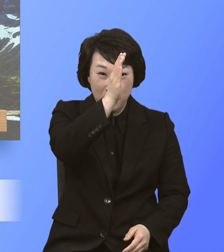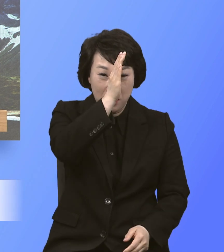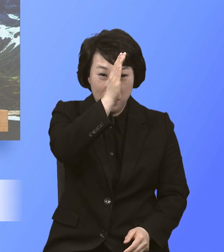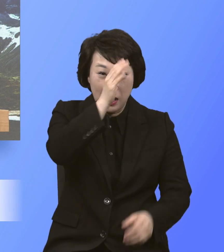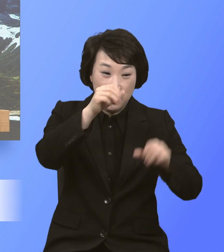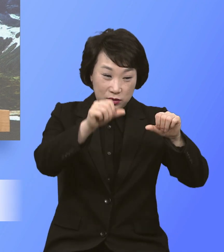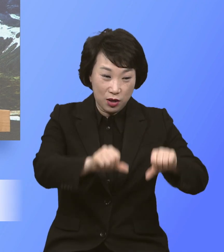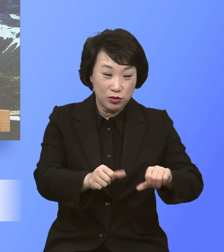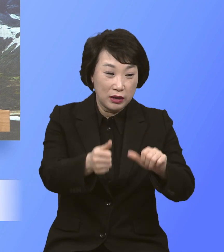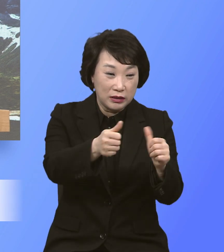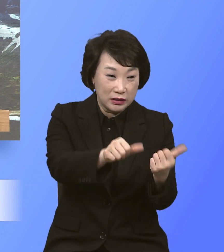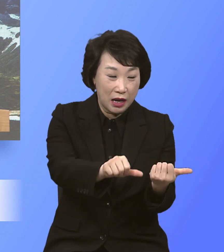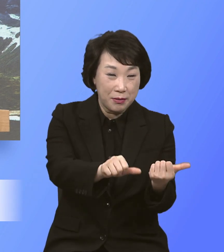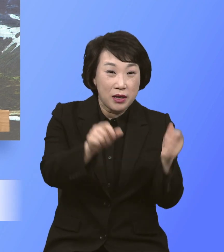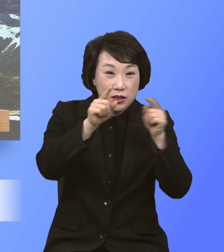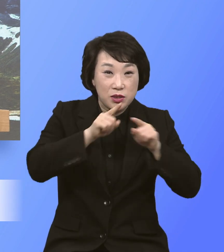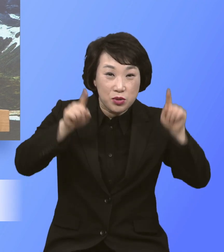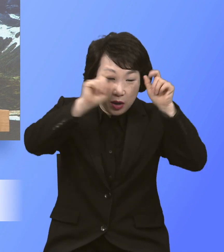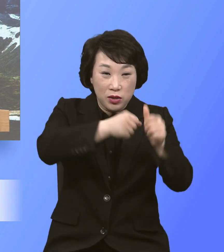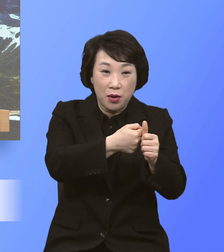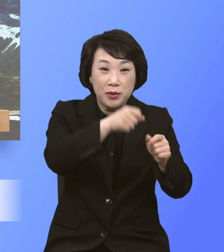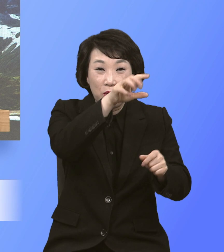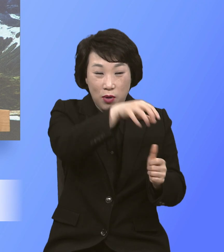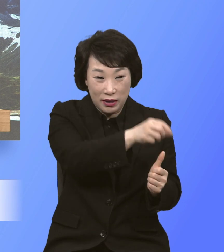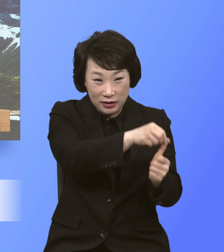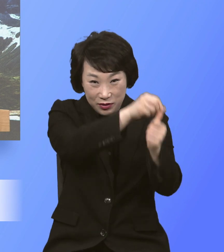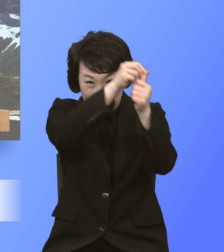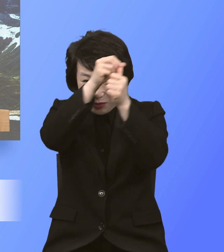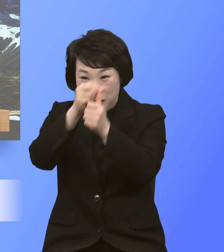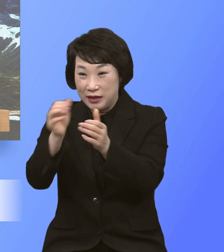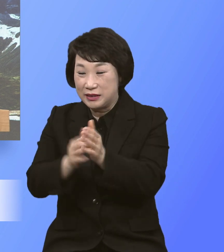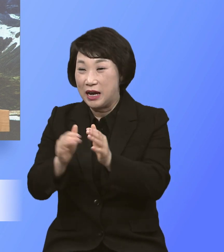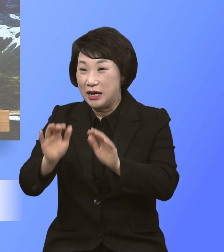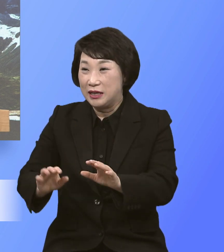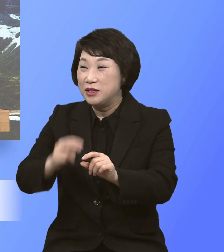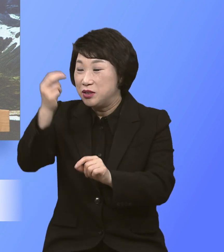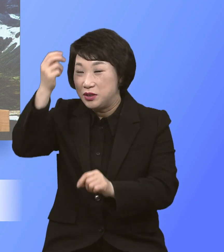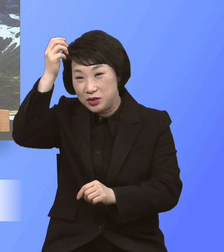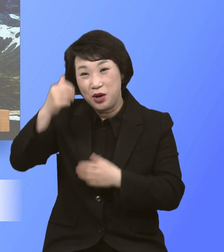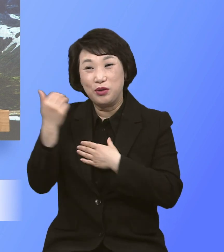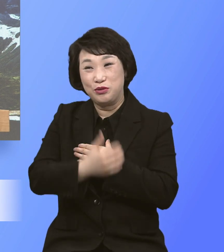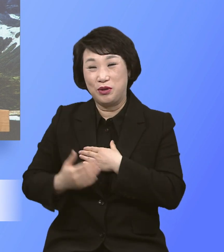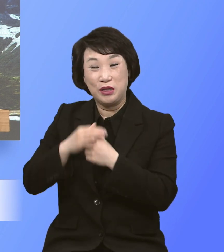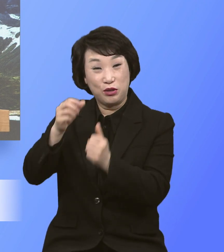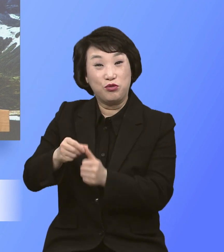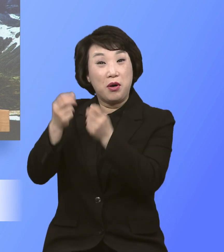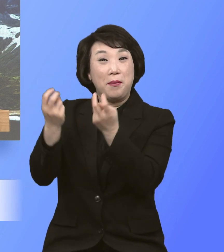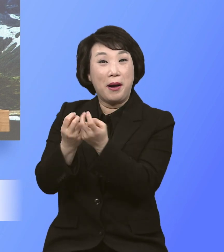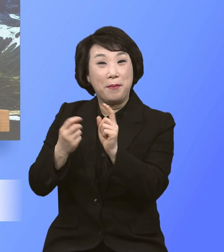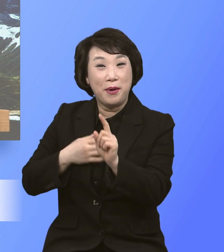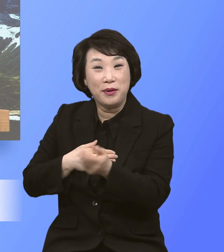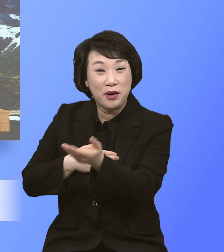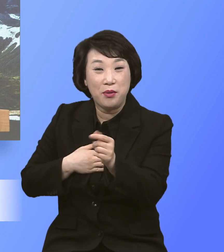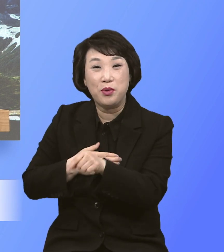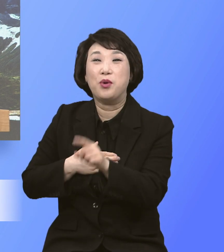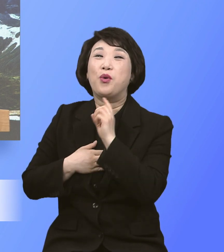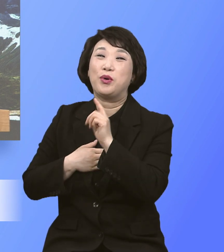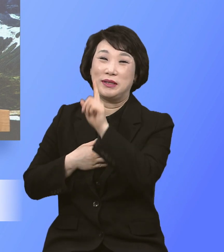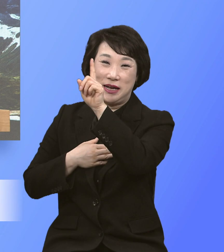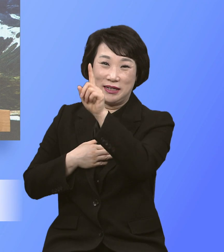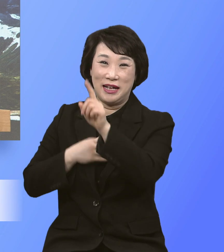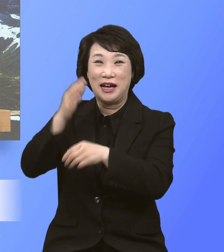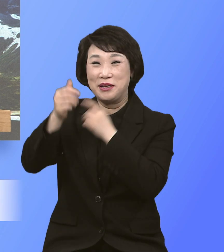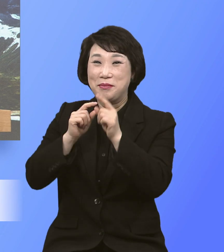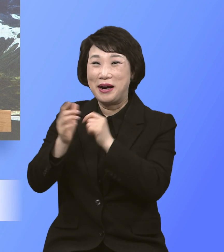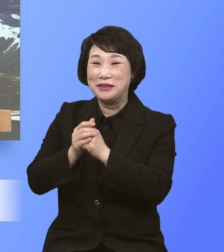질병과 저주와 사망과 지옥의 형벌에서 벗어나 영육간에 구원받는 방법은 오직